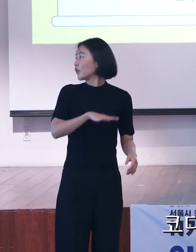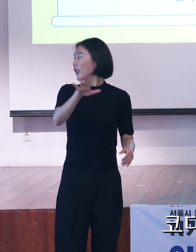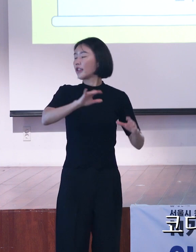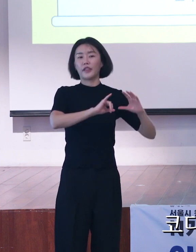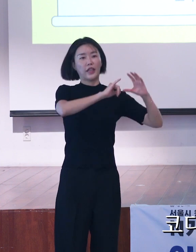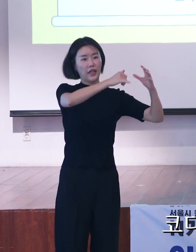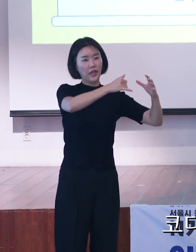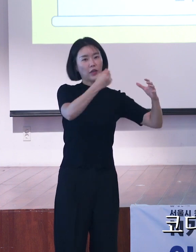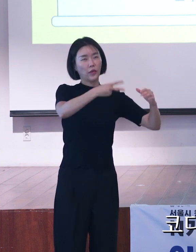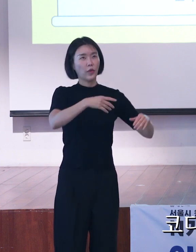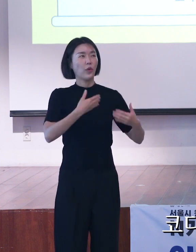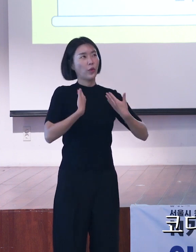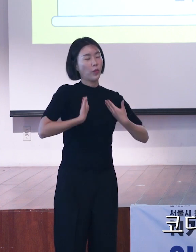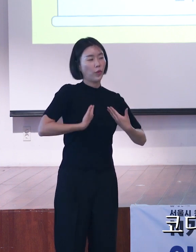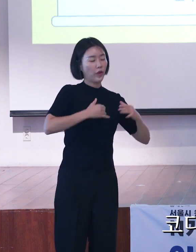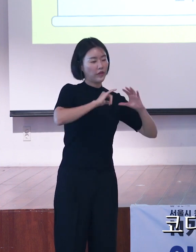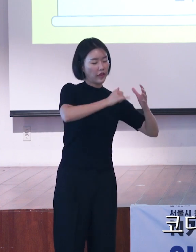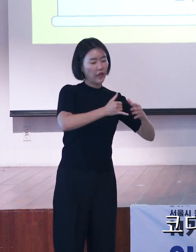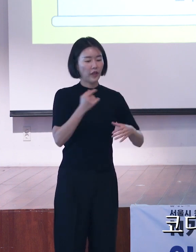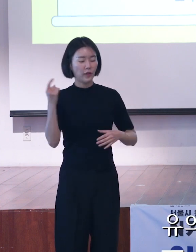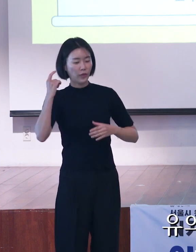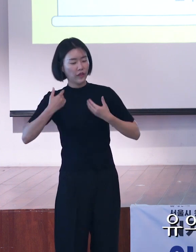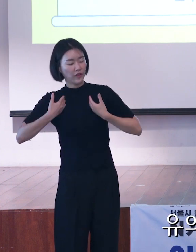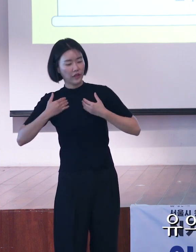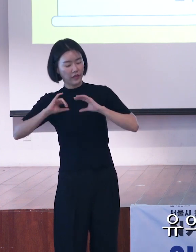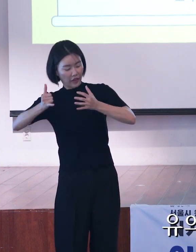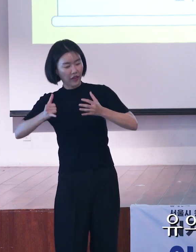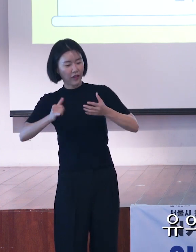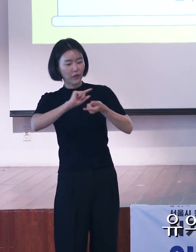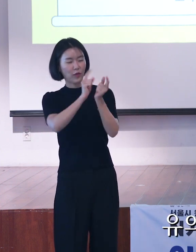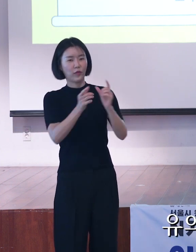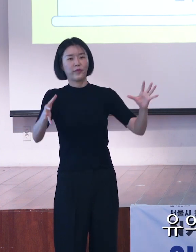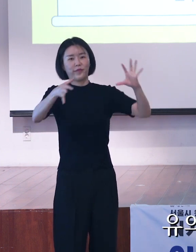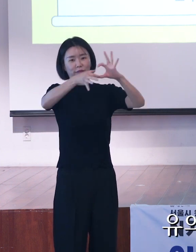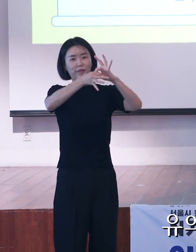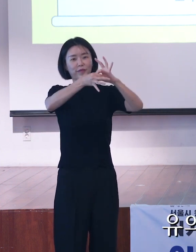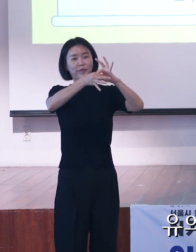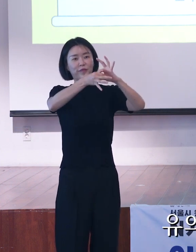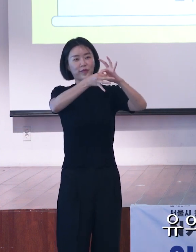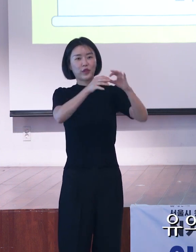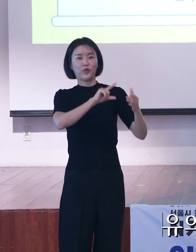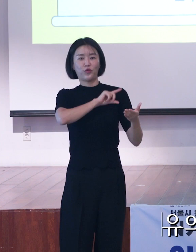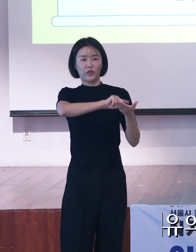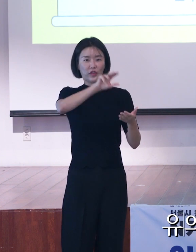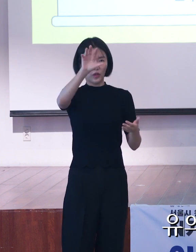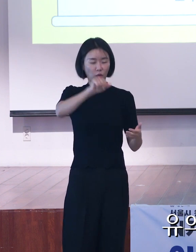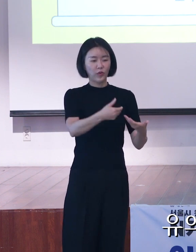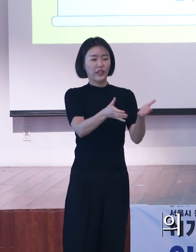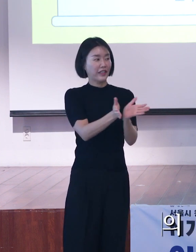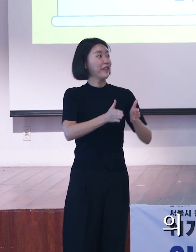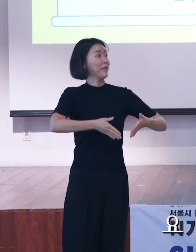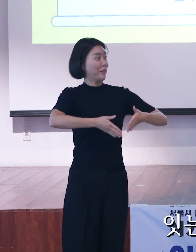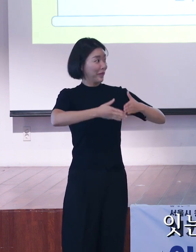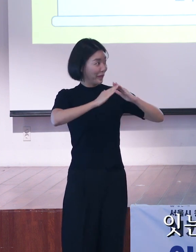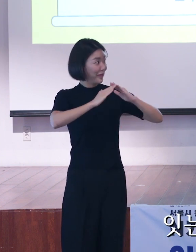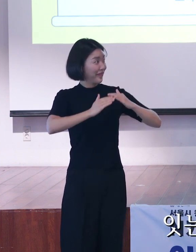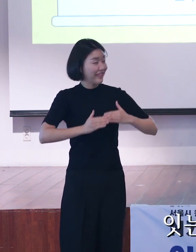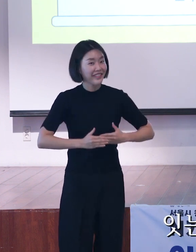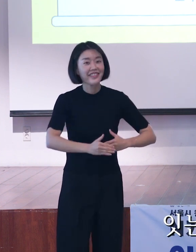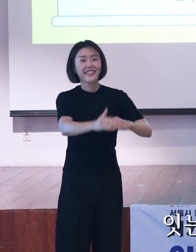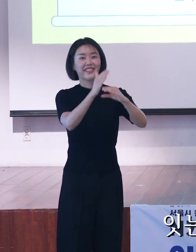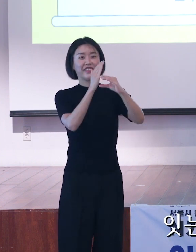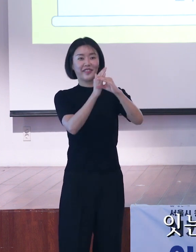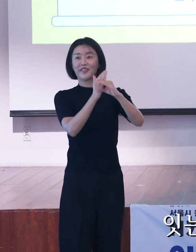세계를 잇는 코다코리아라고 슬로건을 정하고 활동하고 있고요.